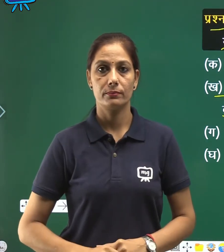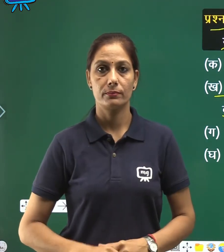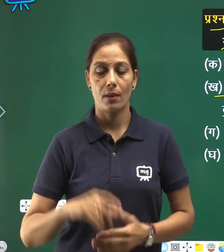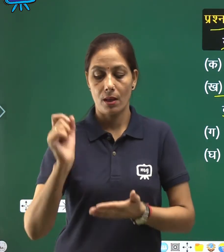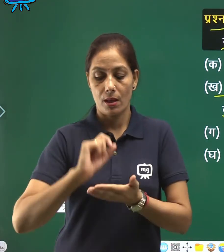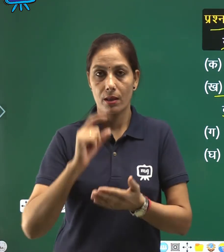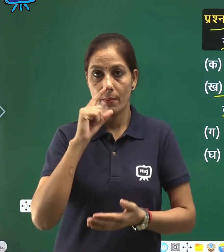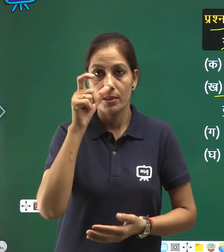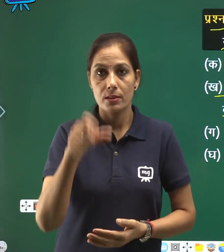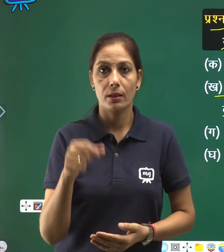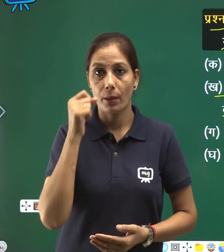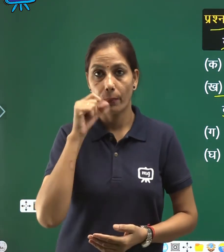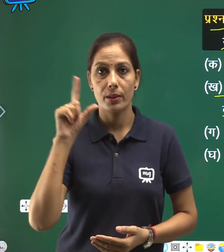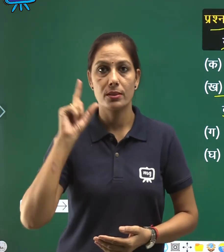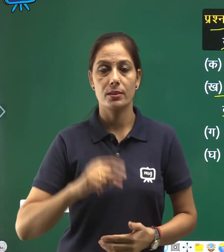लेखिका के पिताजी